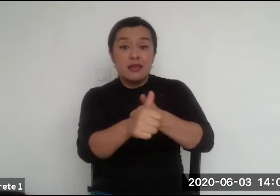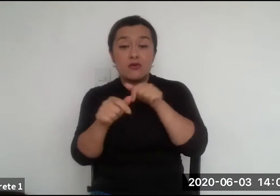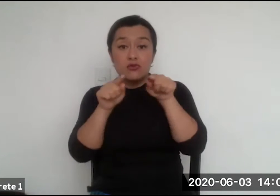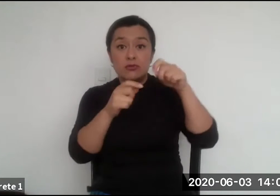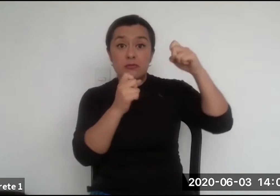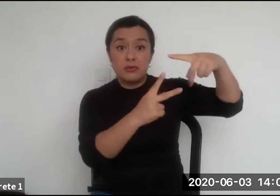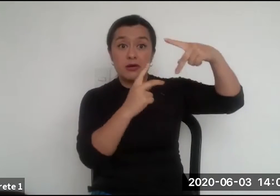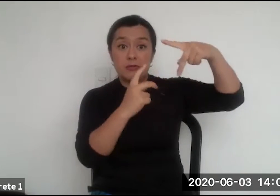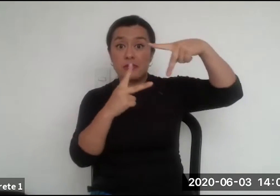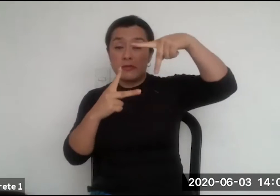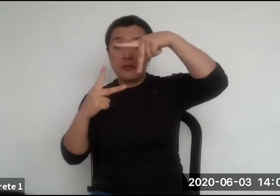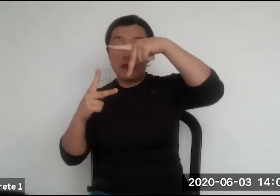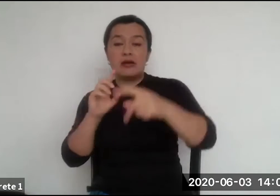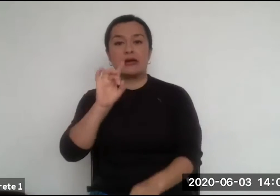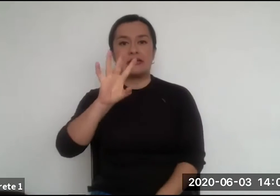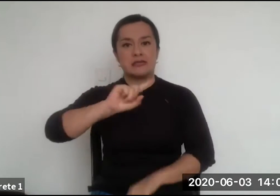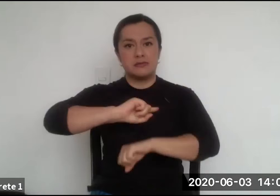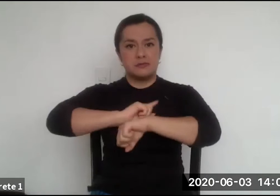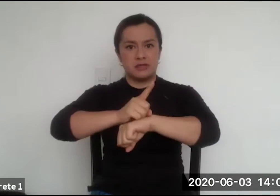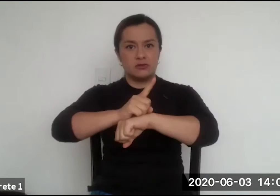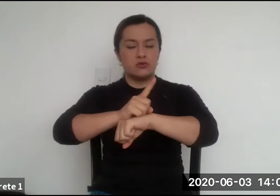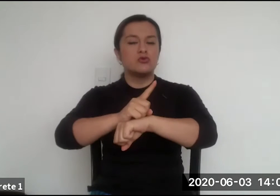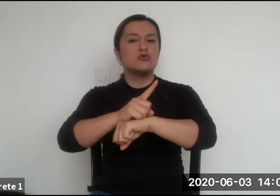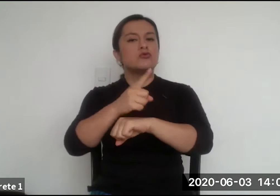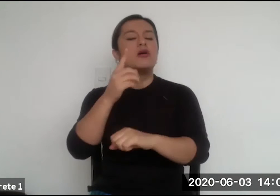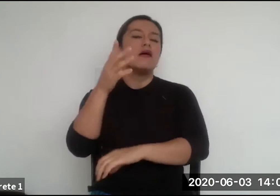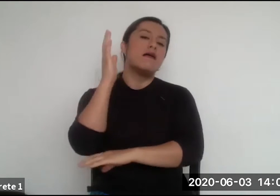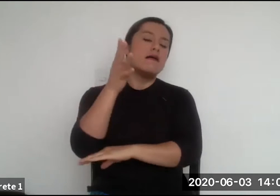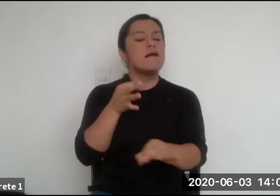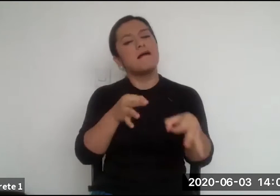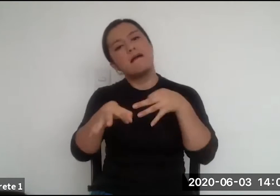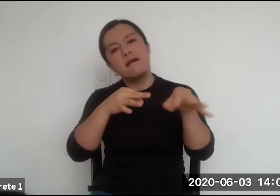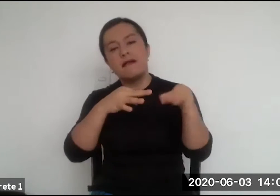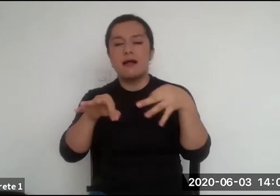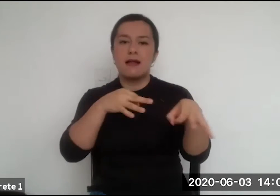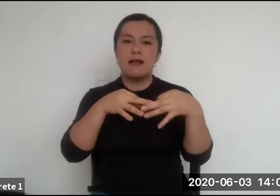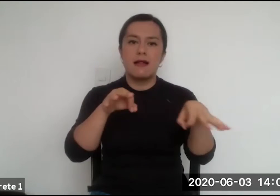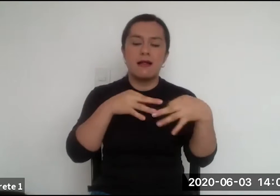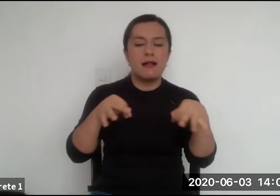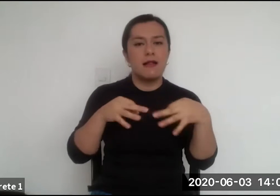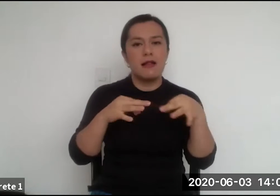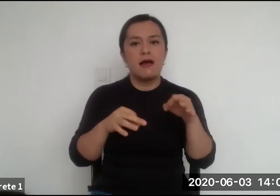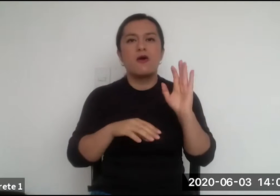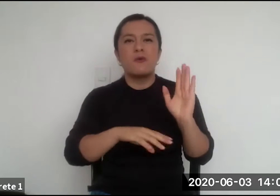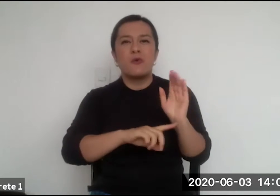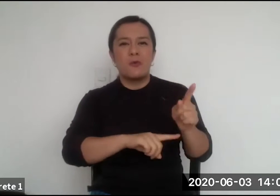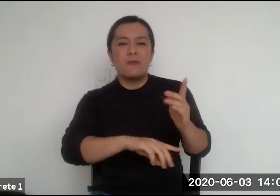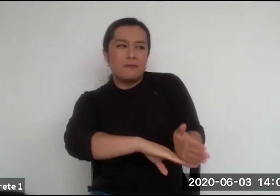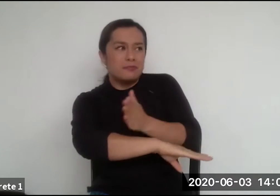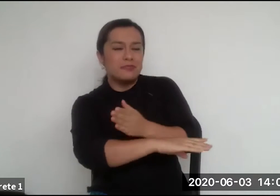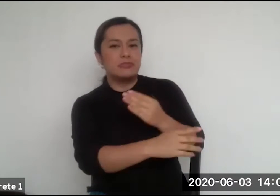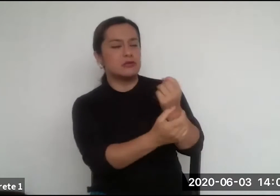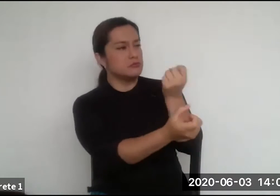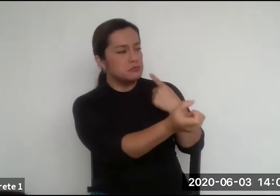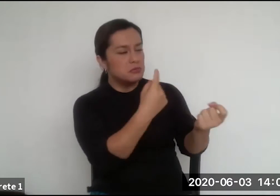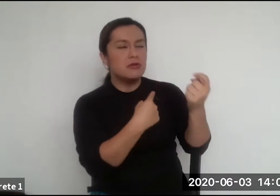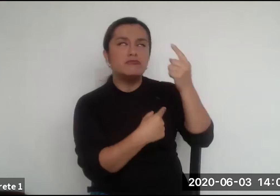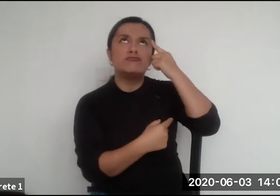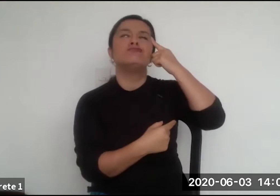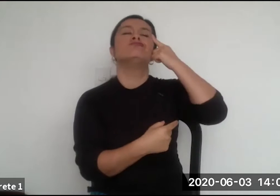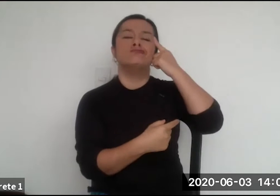tiempo aproximado de 15 minutos para hacer su intervención, luego de algunas preguntas, pues, digamos,